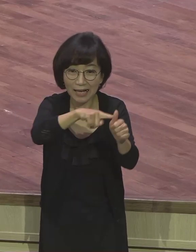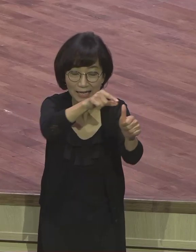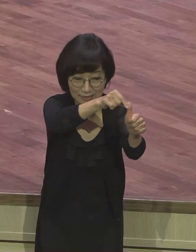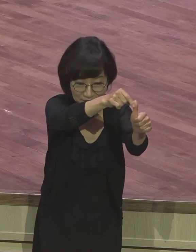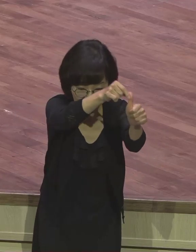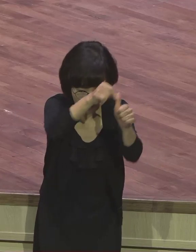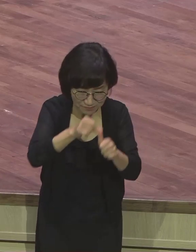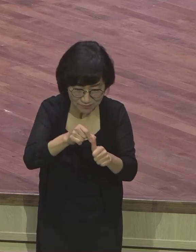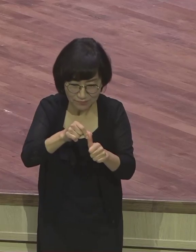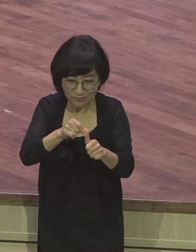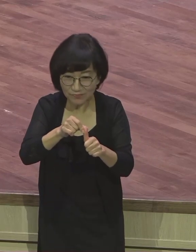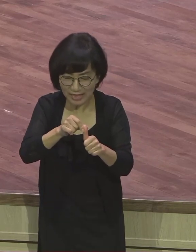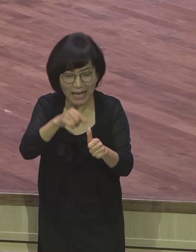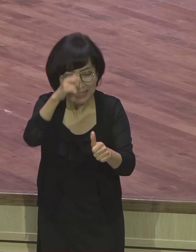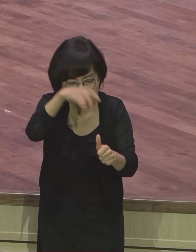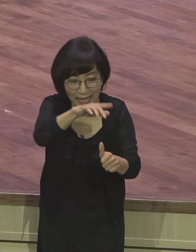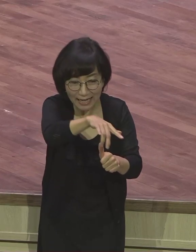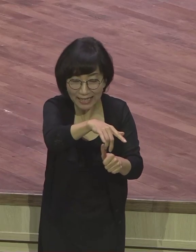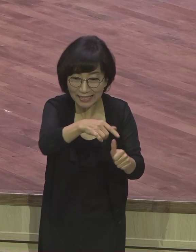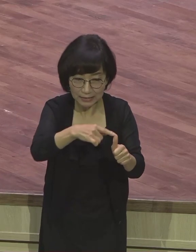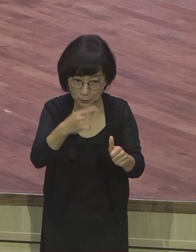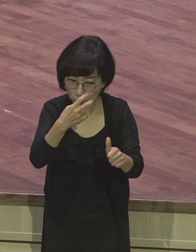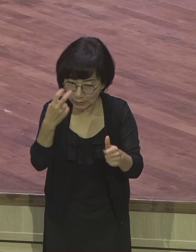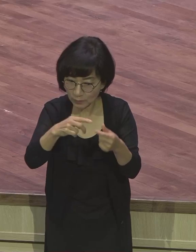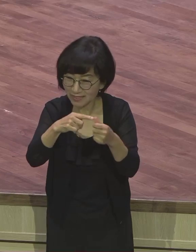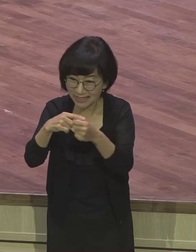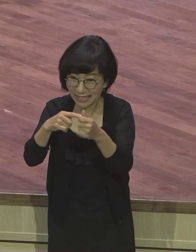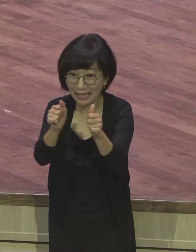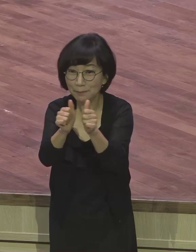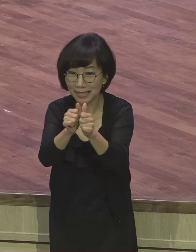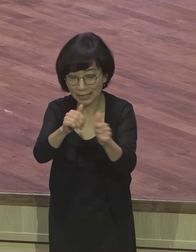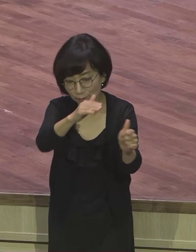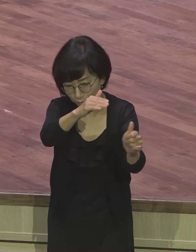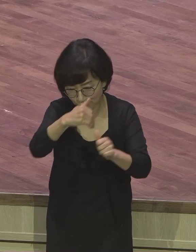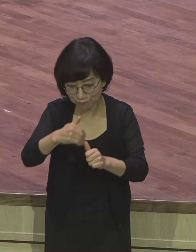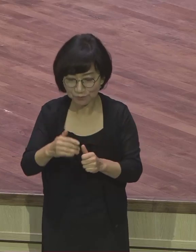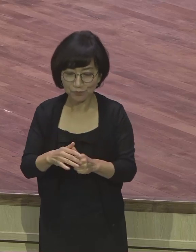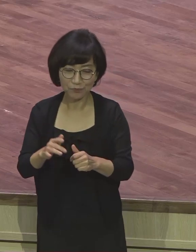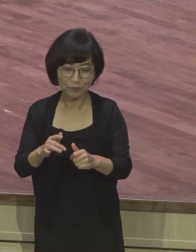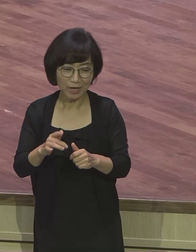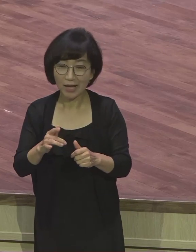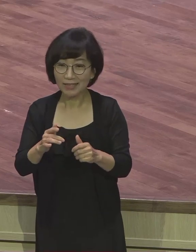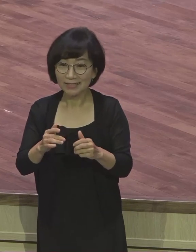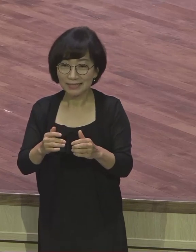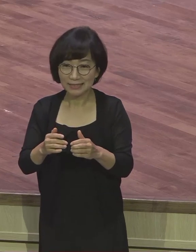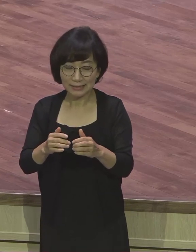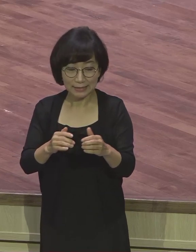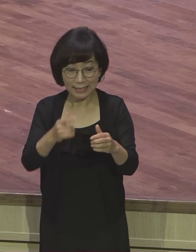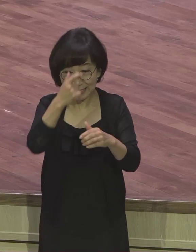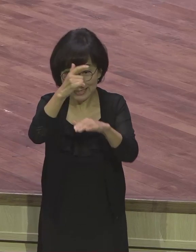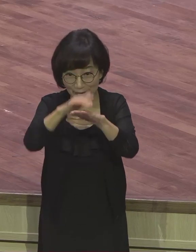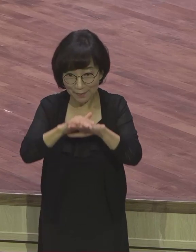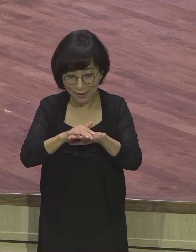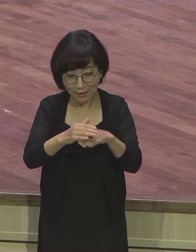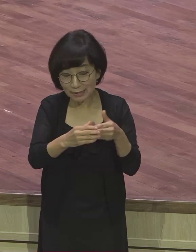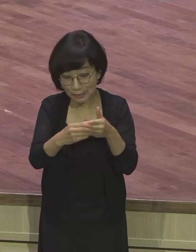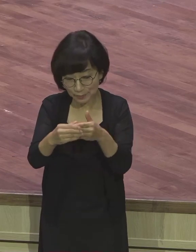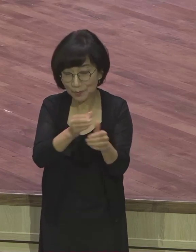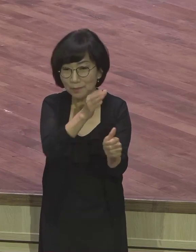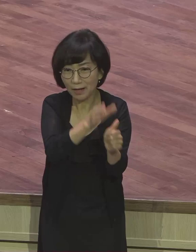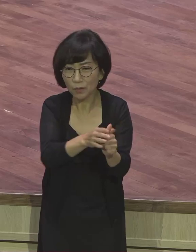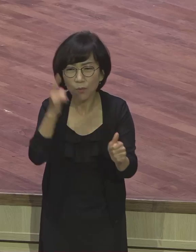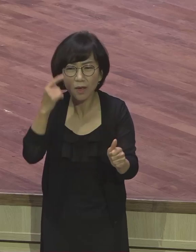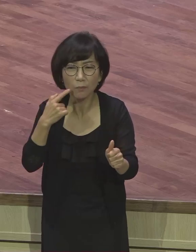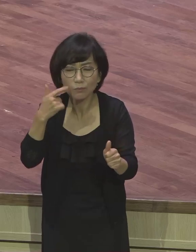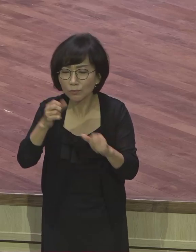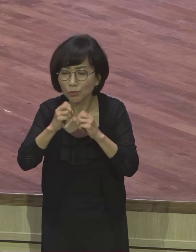적도 없고 한 것도 없어. 그냥 그 지역에서 조사를 하세요. 남자 조사를 채워놓고 예배를 그렇게 인도하도록 했어요. 이 교육자가